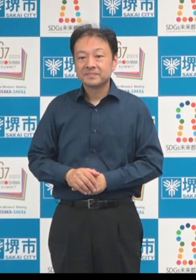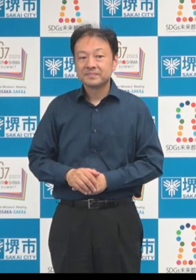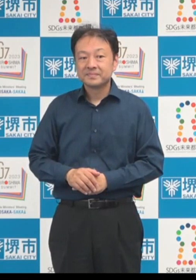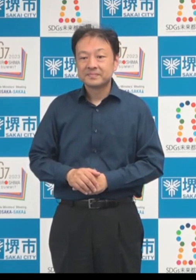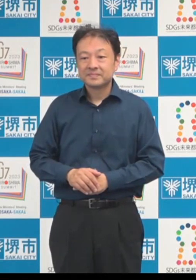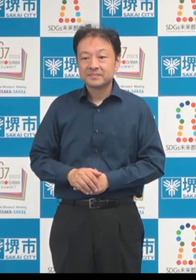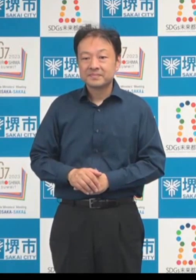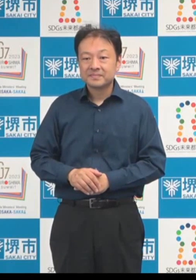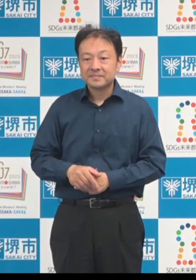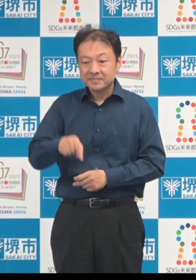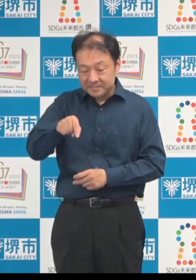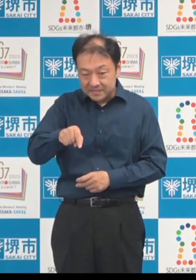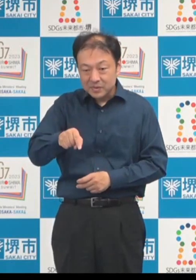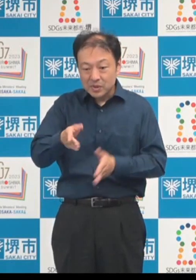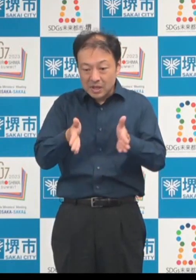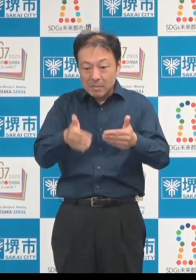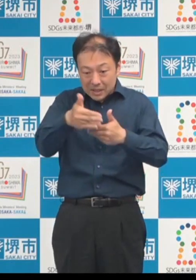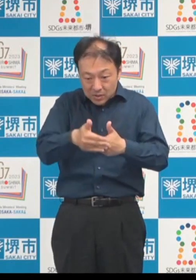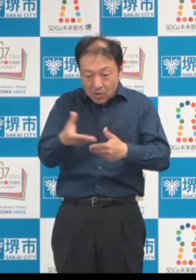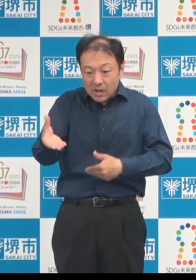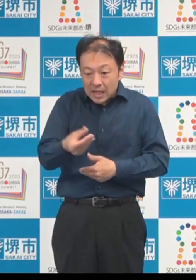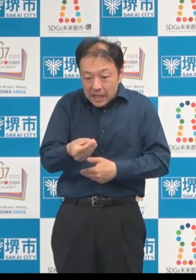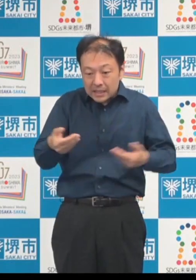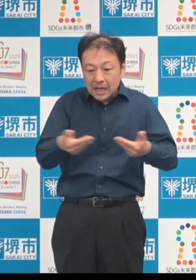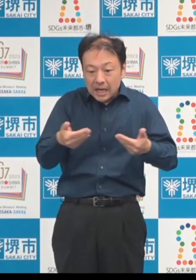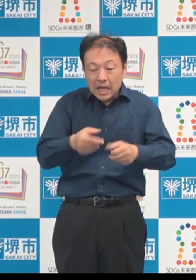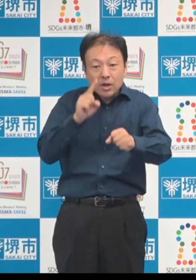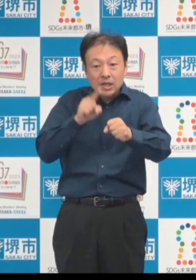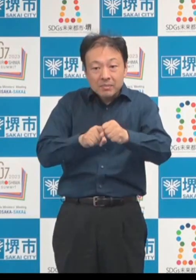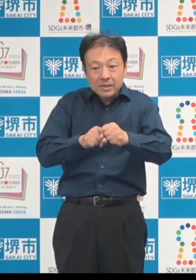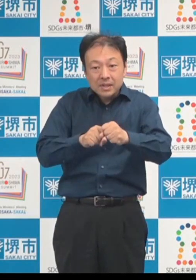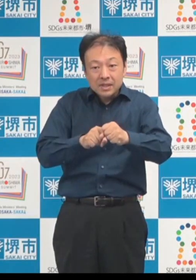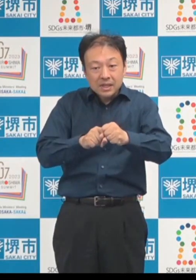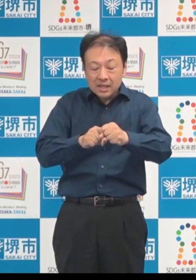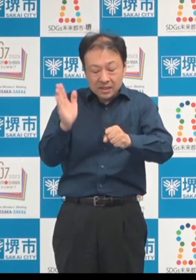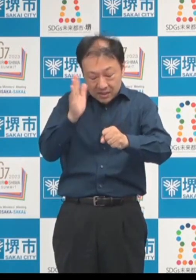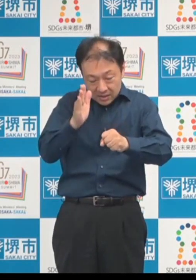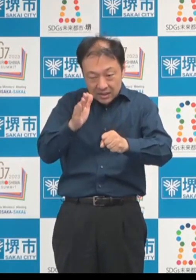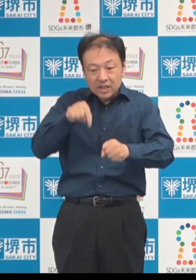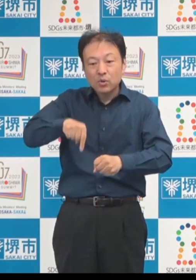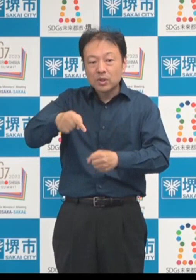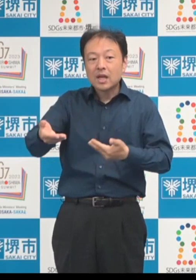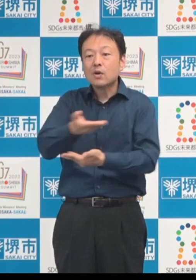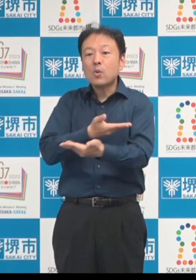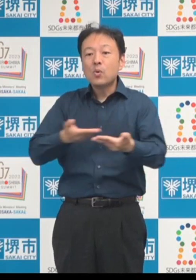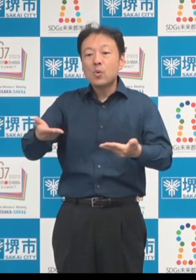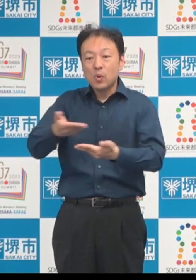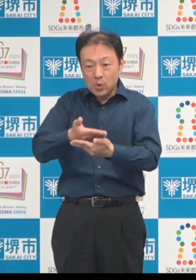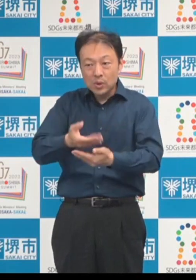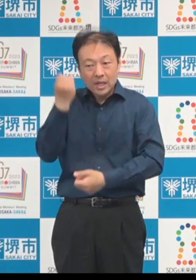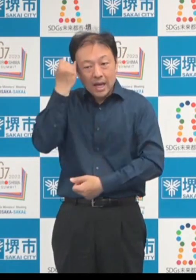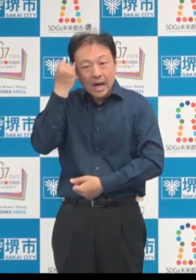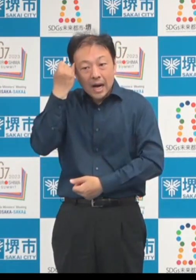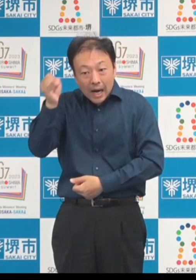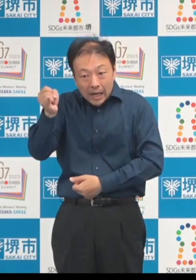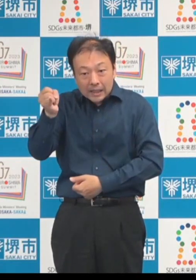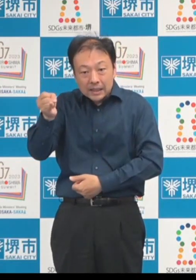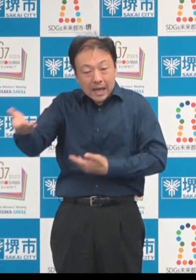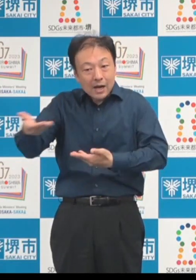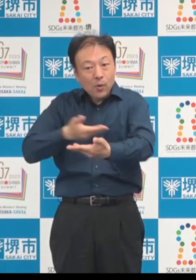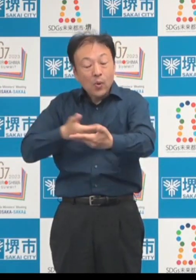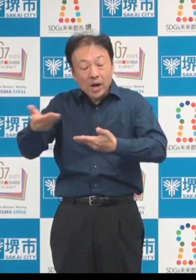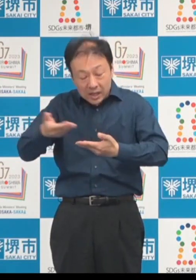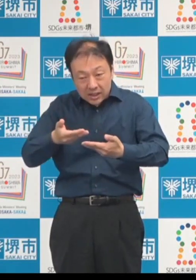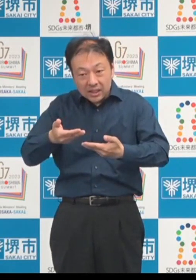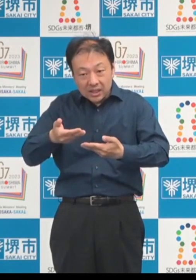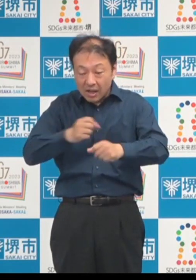区画を借りて仕事をするような形ではなくて、交流をしていただくことによって、いろんなアイディアであったり、そこから取